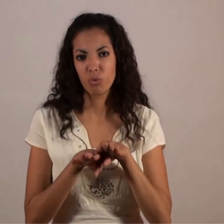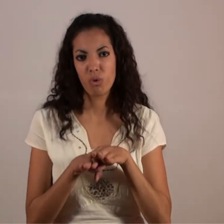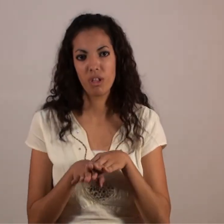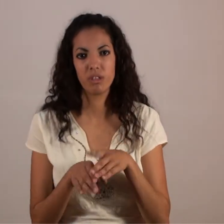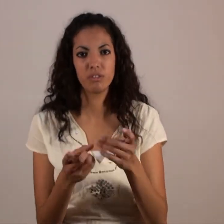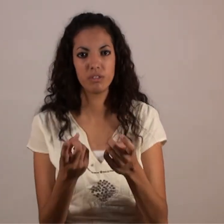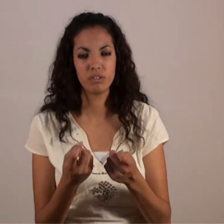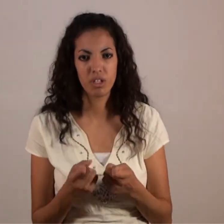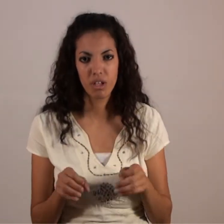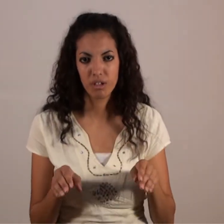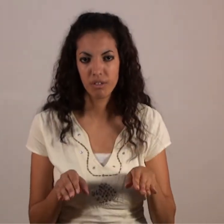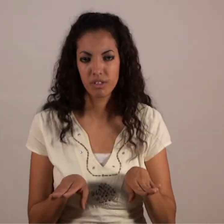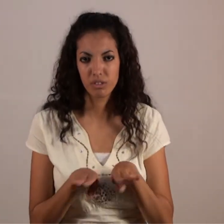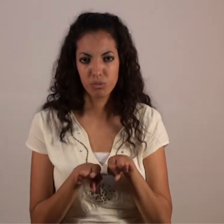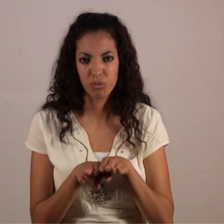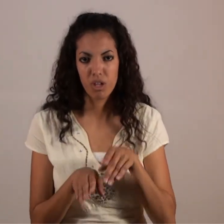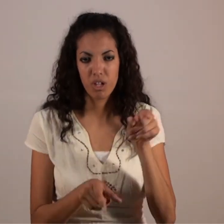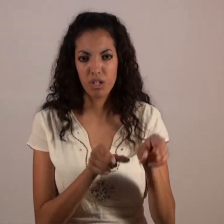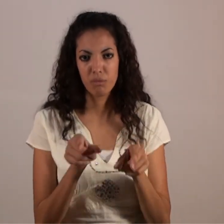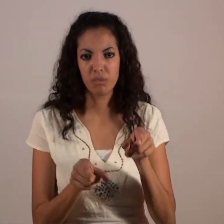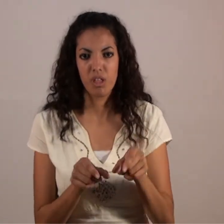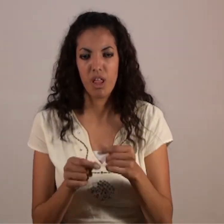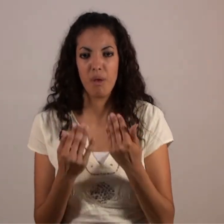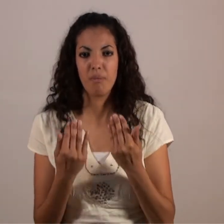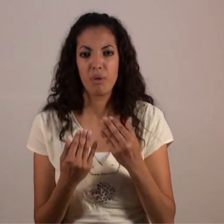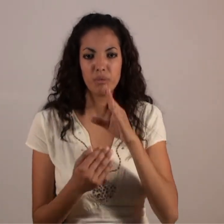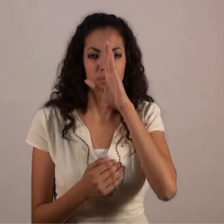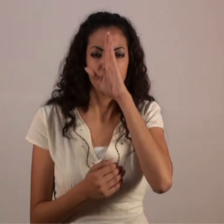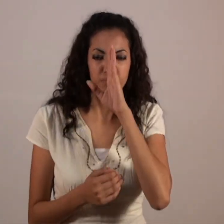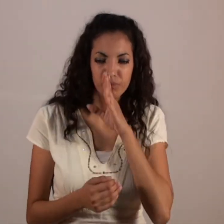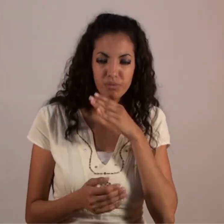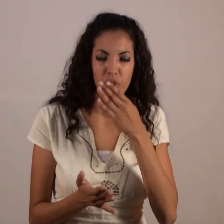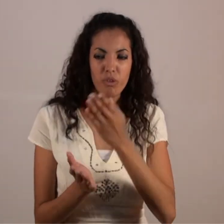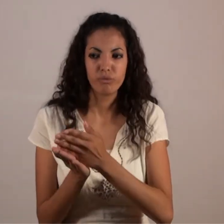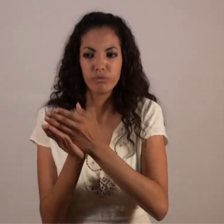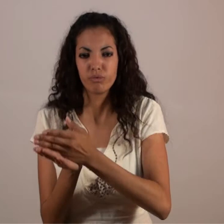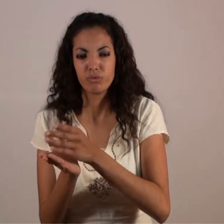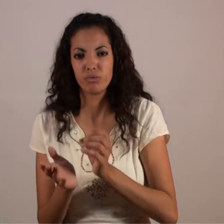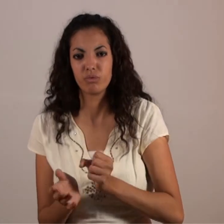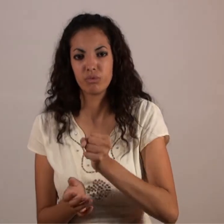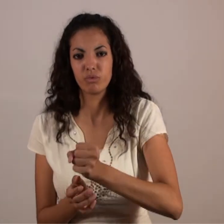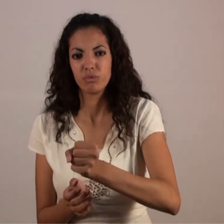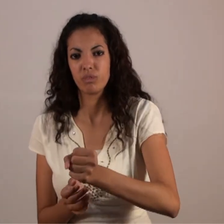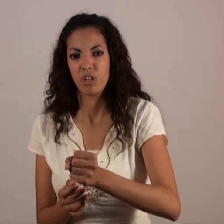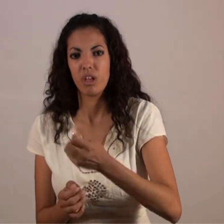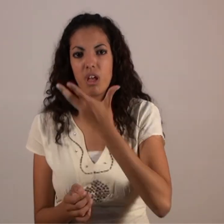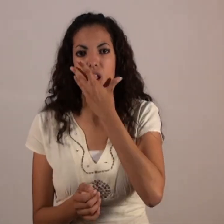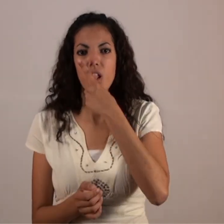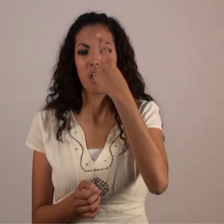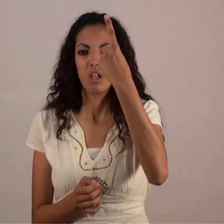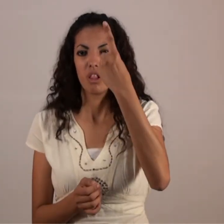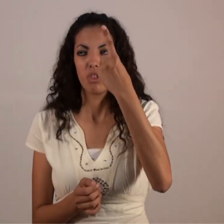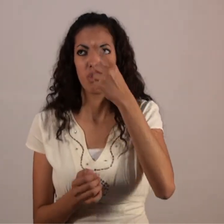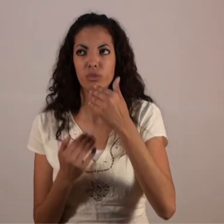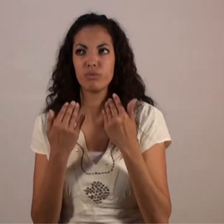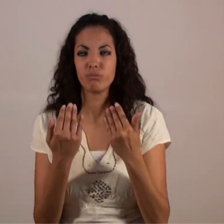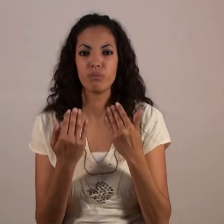ser misericordioso y fiel sumo sacerdote en lo que a Dios se refiere, para expiar los pecados del pueblo.